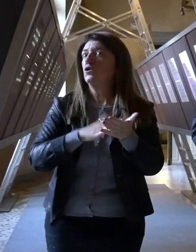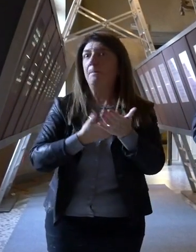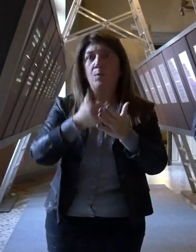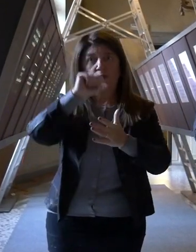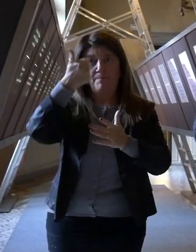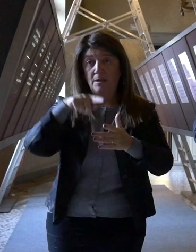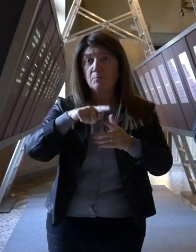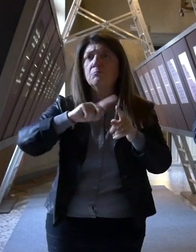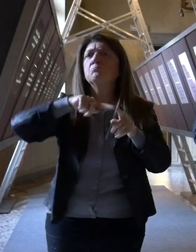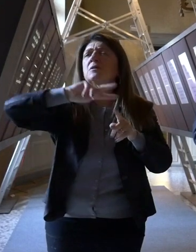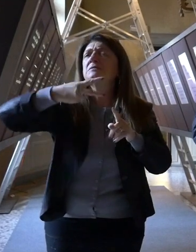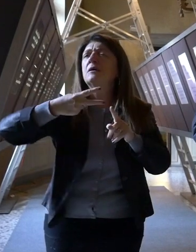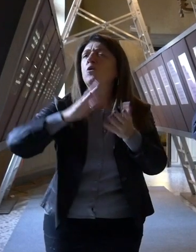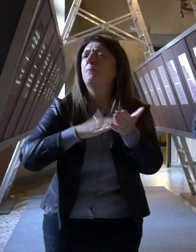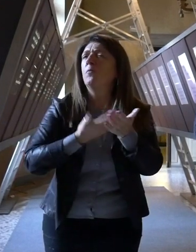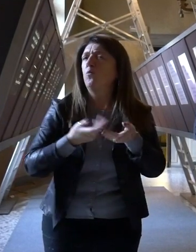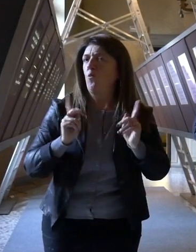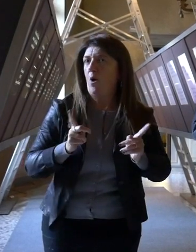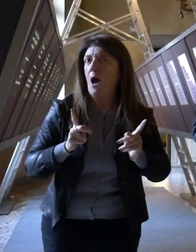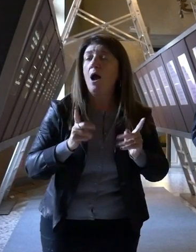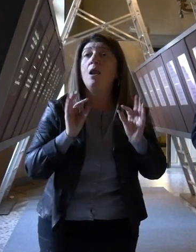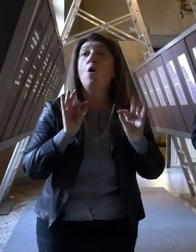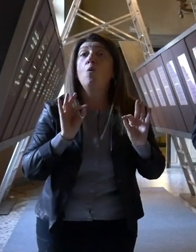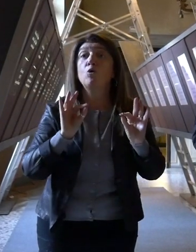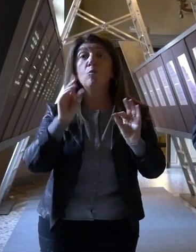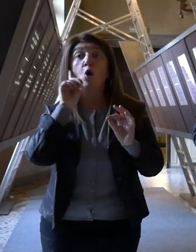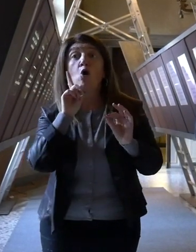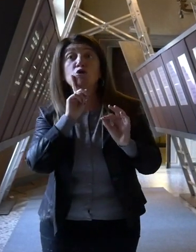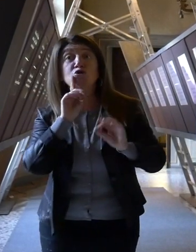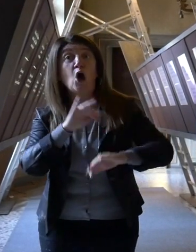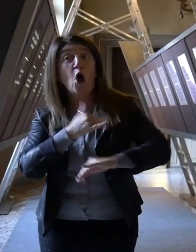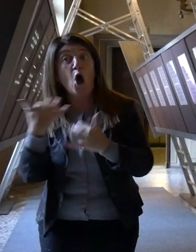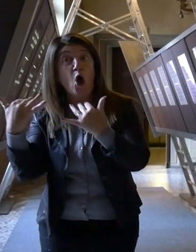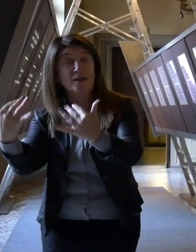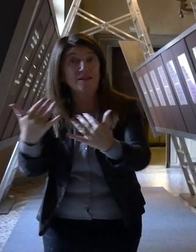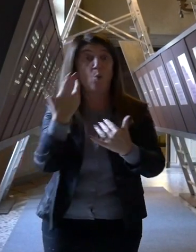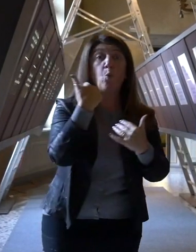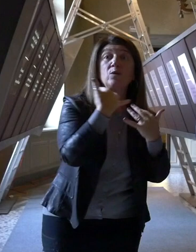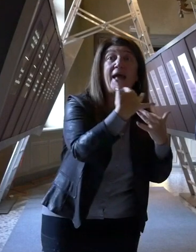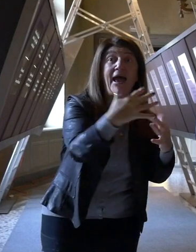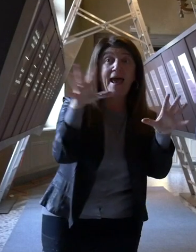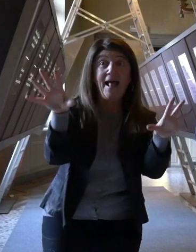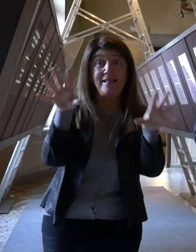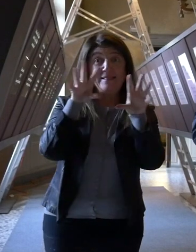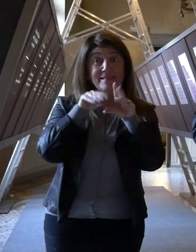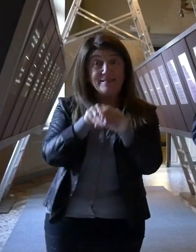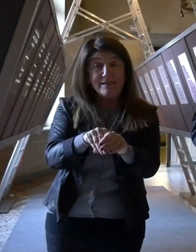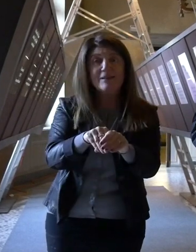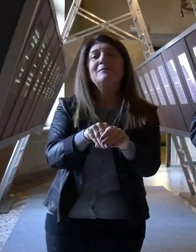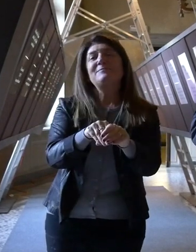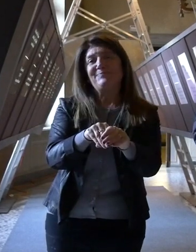un'altra cosa molto importante che includendo ragazzi sordi e udenti nella stessa classe credo che proprio